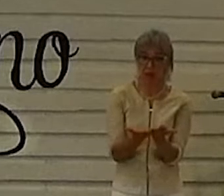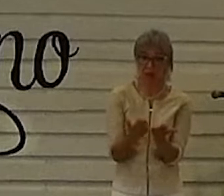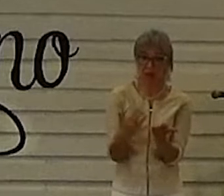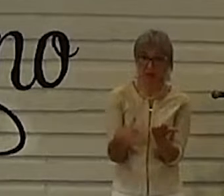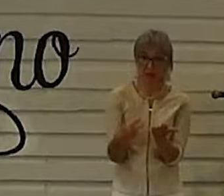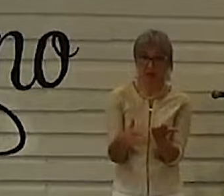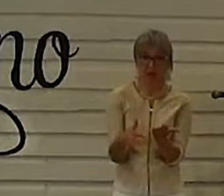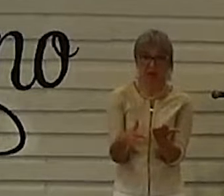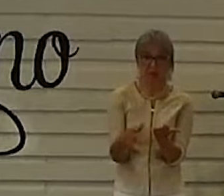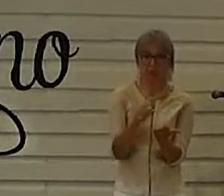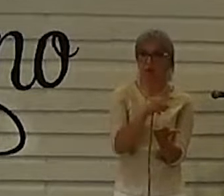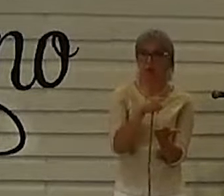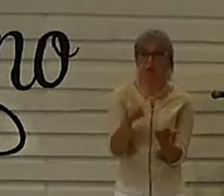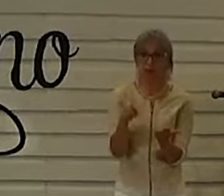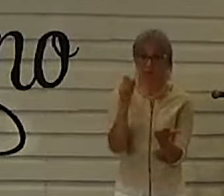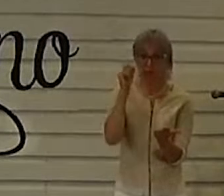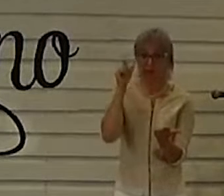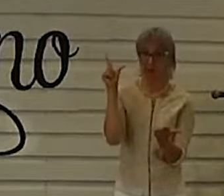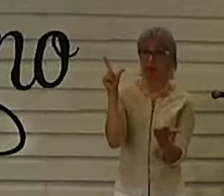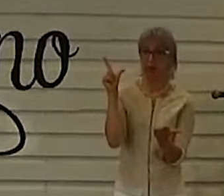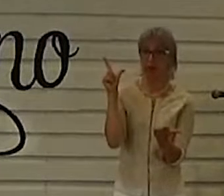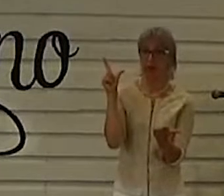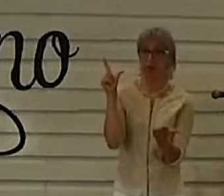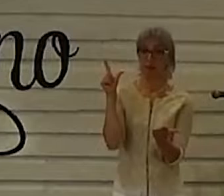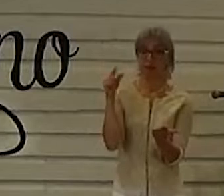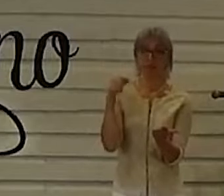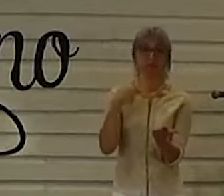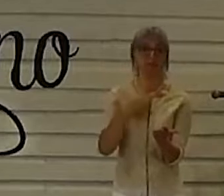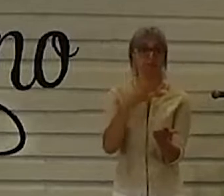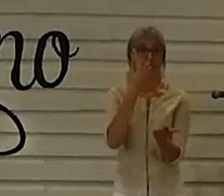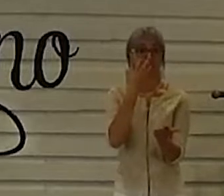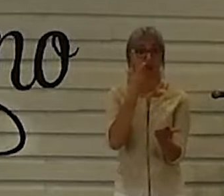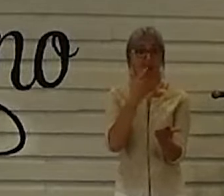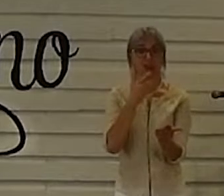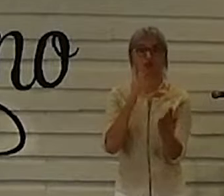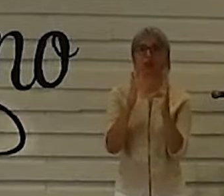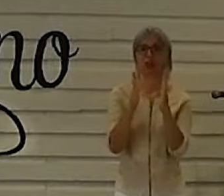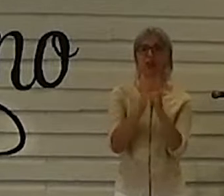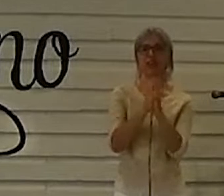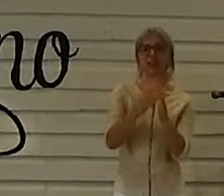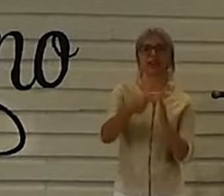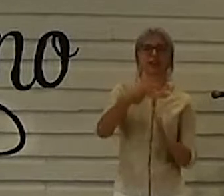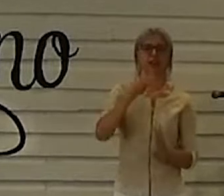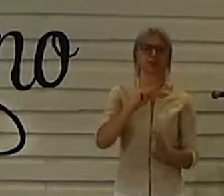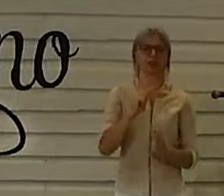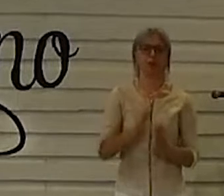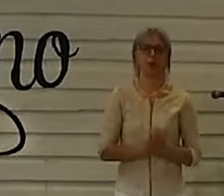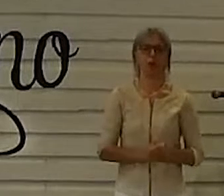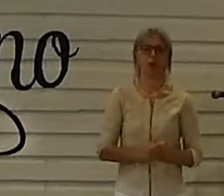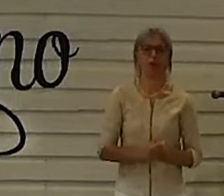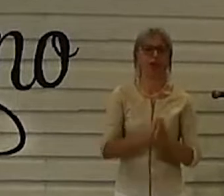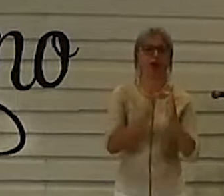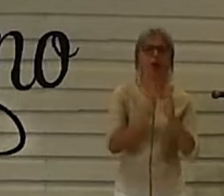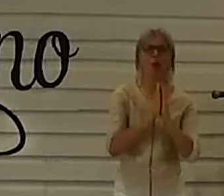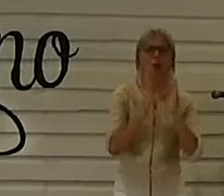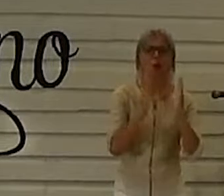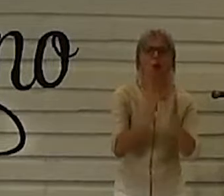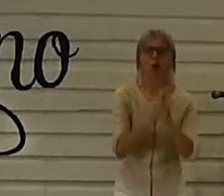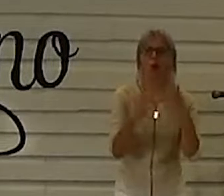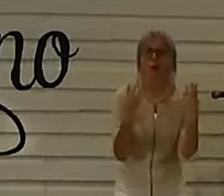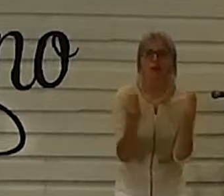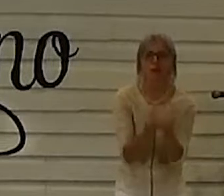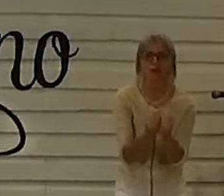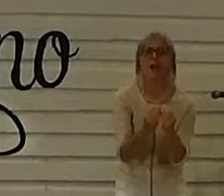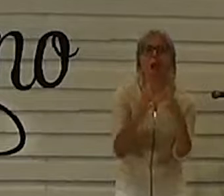Ci siete? A me piace una chiesa che risponde, perché il culto lo facciamo insieme.